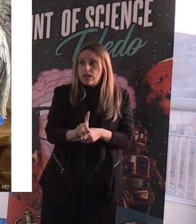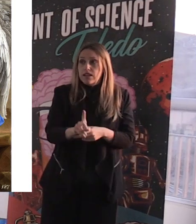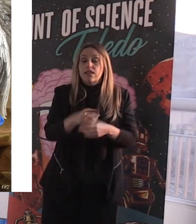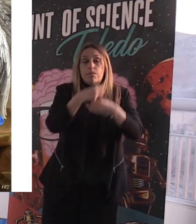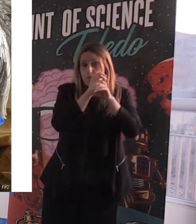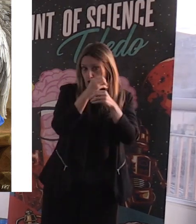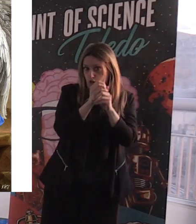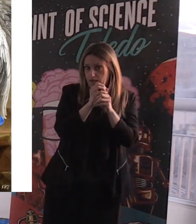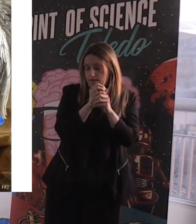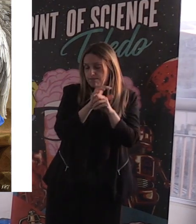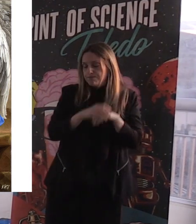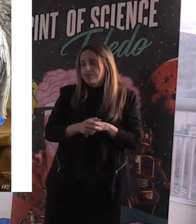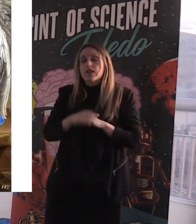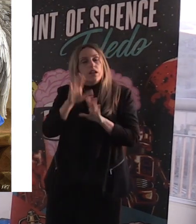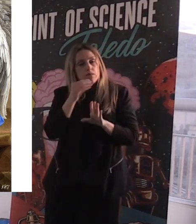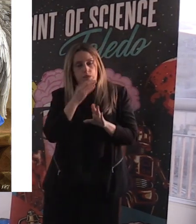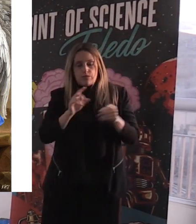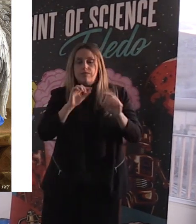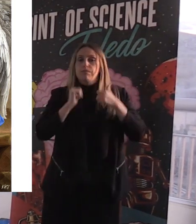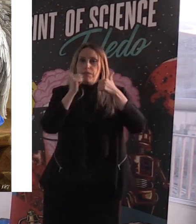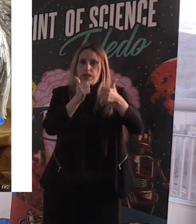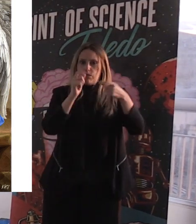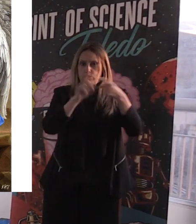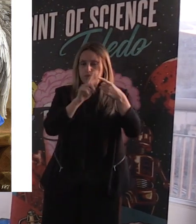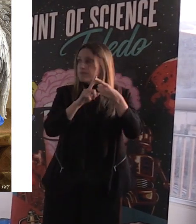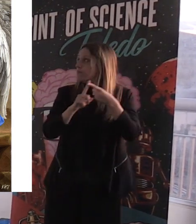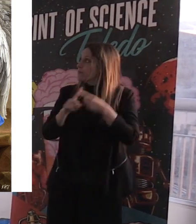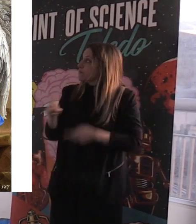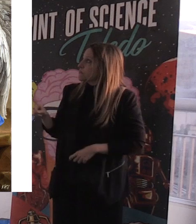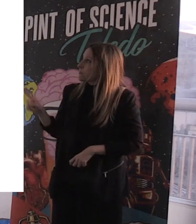habrá. Bueno, vamos con el primero, ¿por qué?